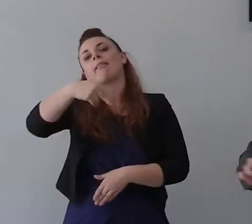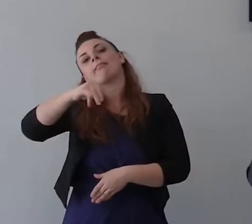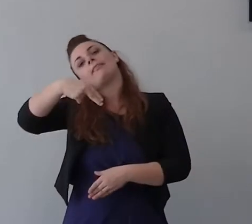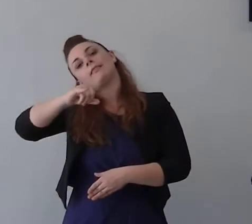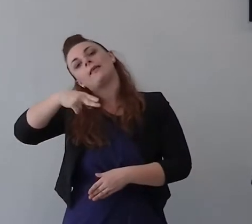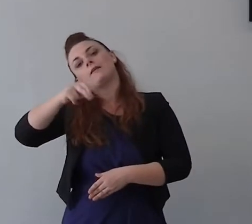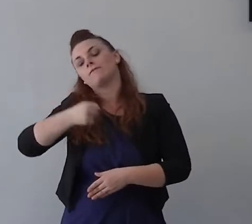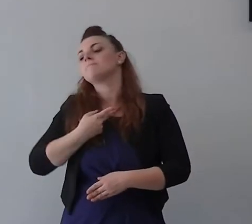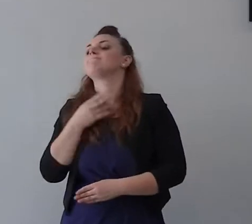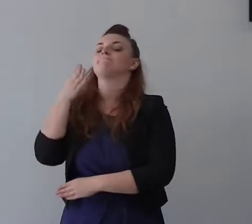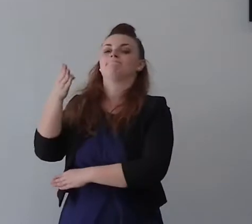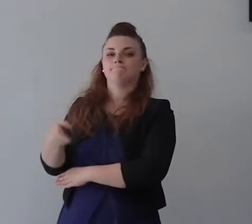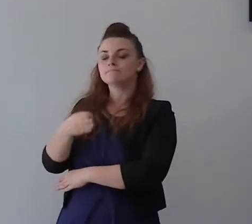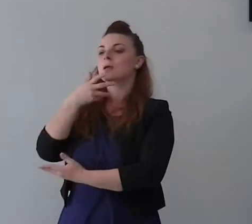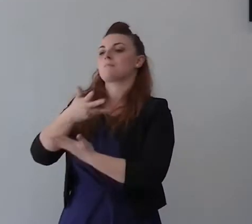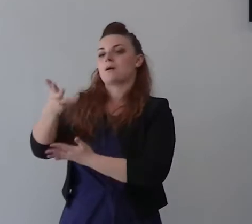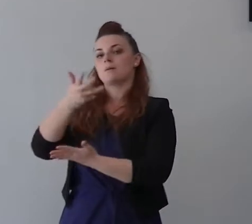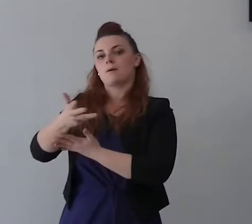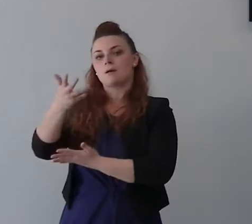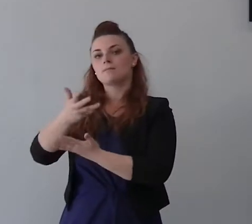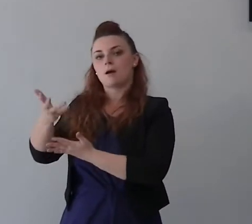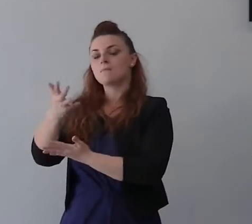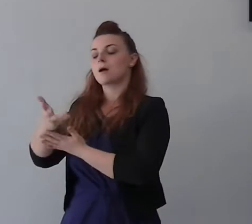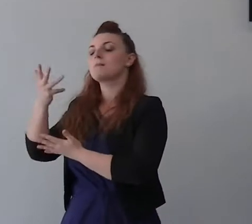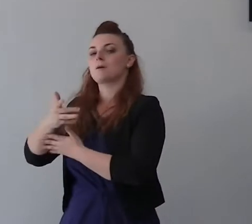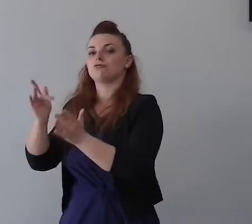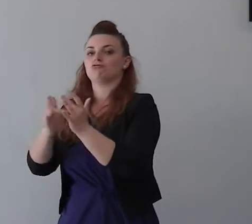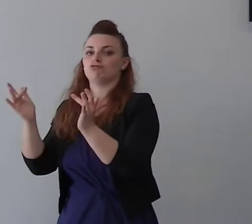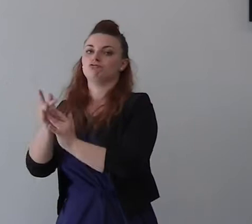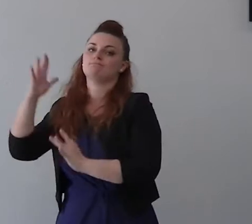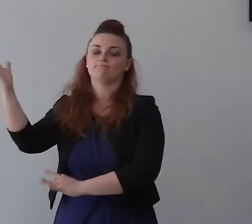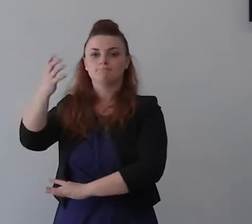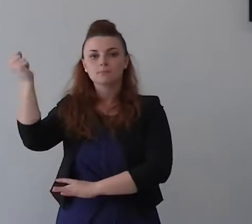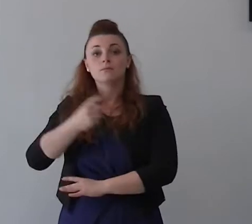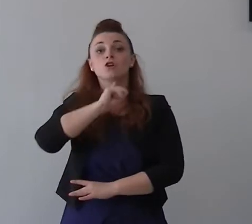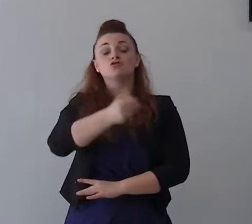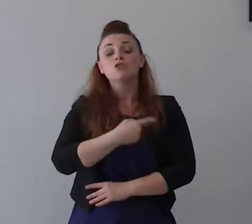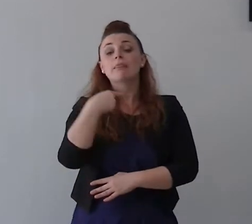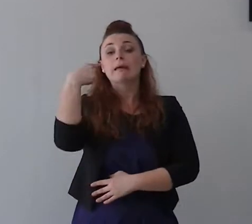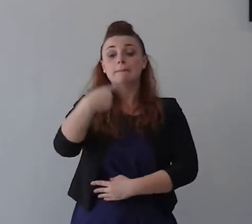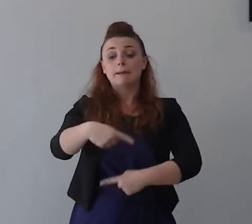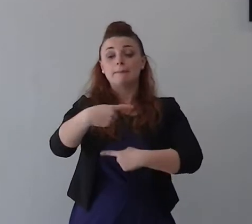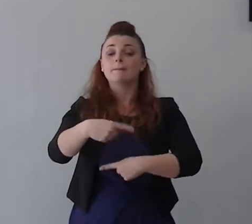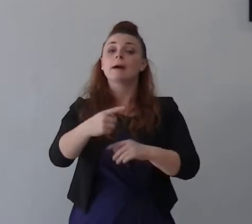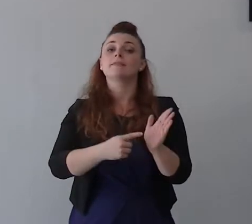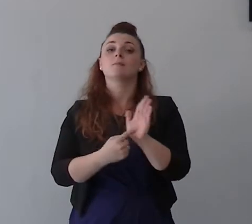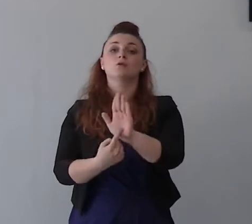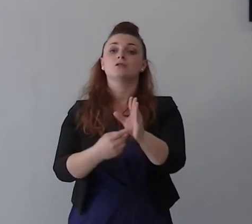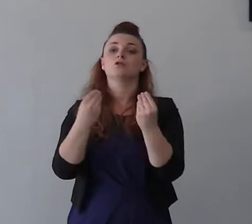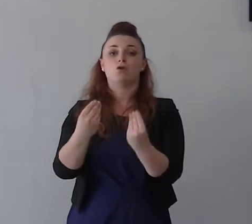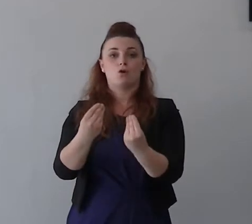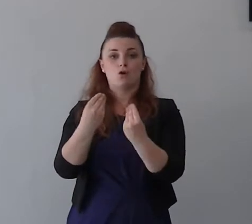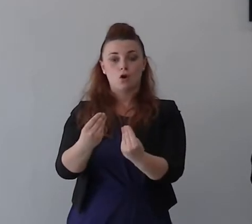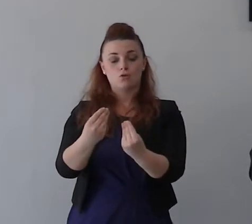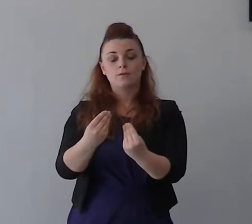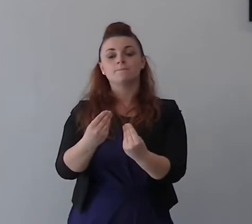Dio. Questo è il segno di Giona, questo è il segno che può interpretare Gesù. La Pasqua, ci sta